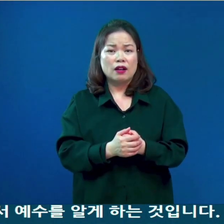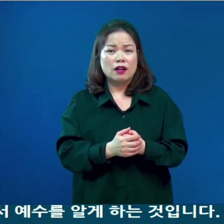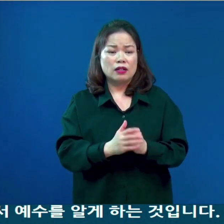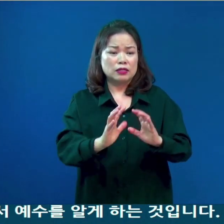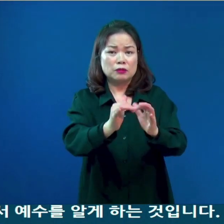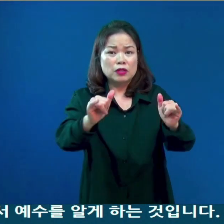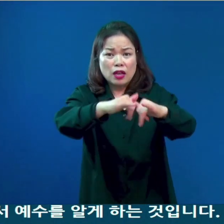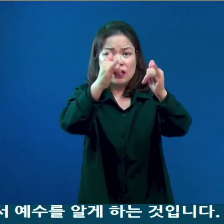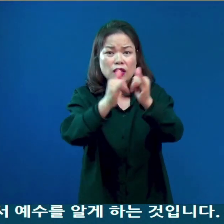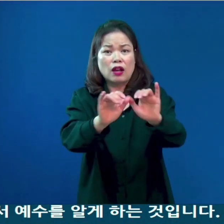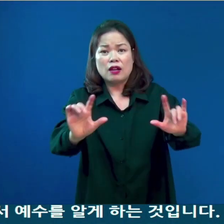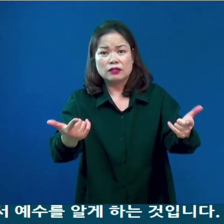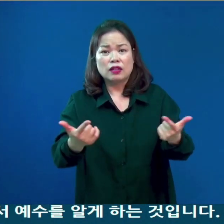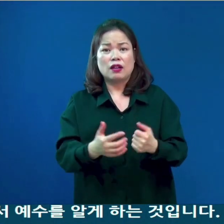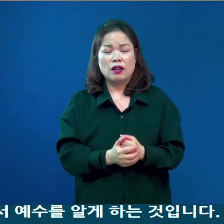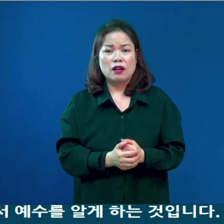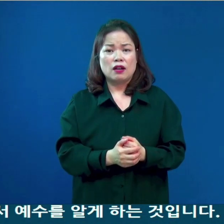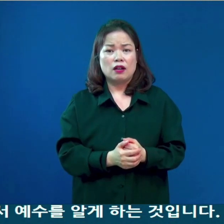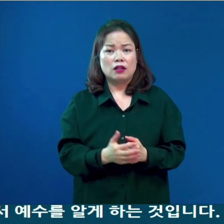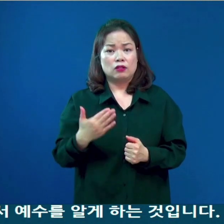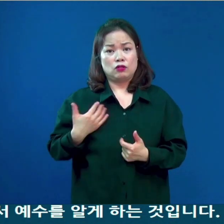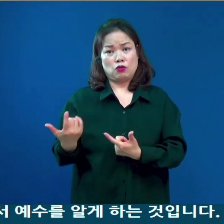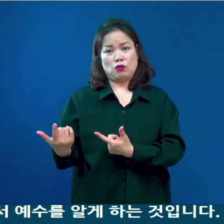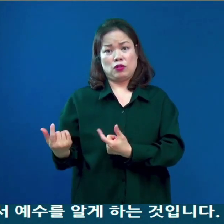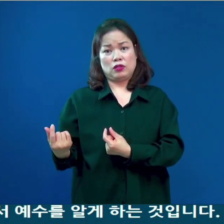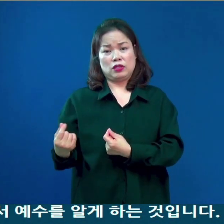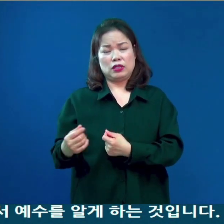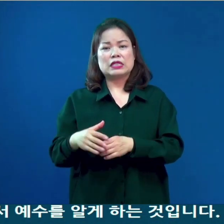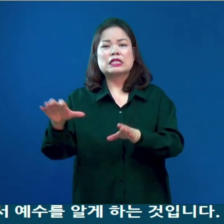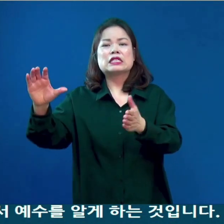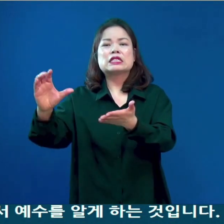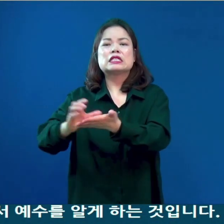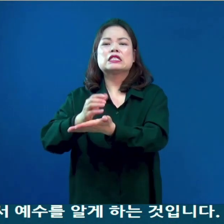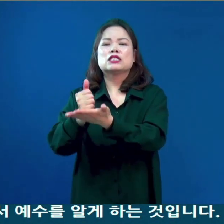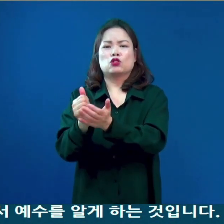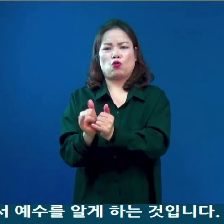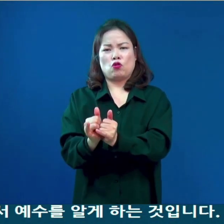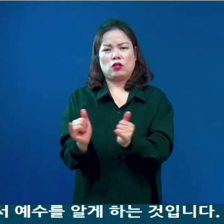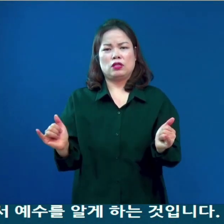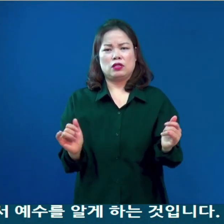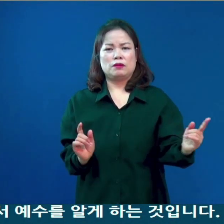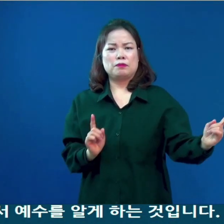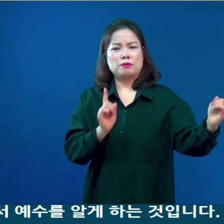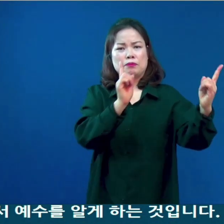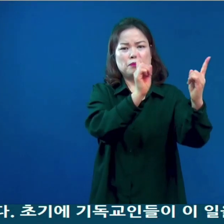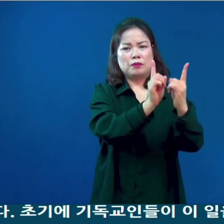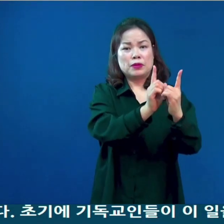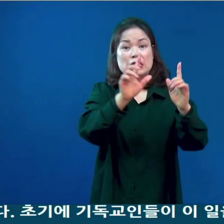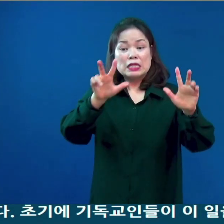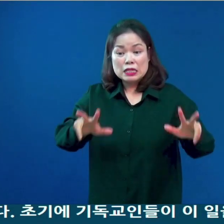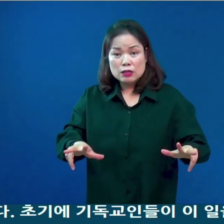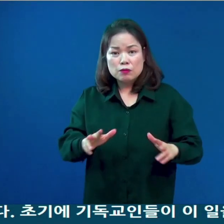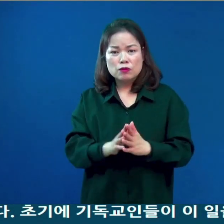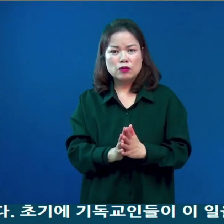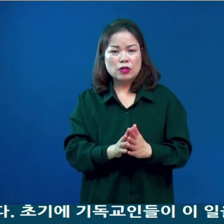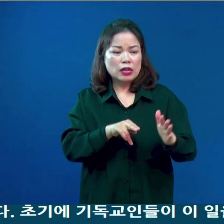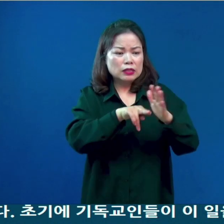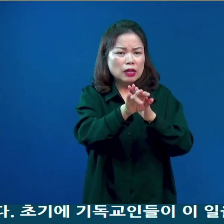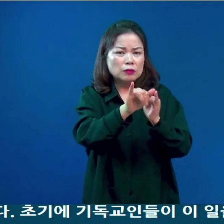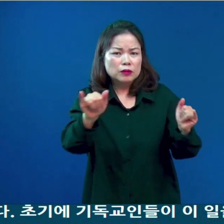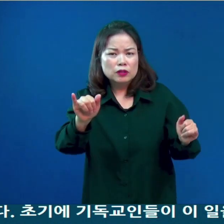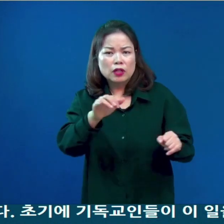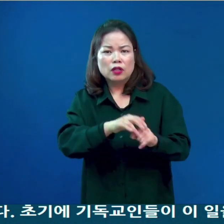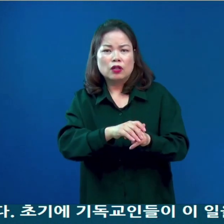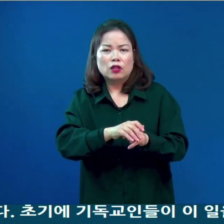시민사회가 아니었어요. 저희와 같은 크리스찬들이었어요. 그래서 지금도 탈북자들이 가장